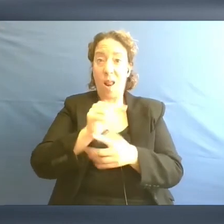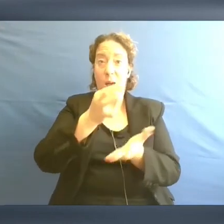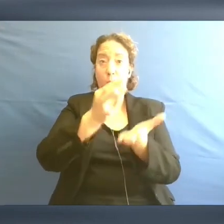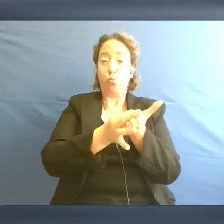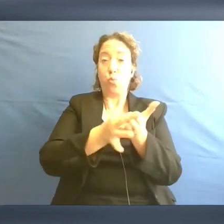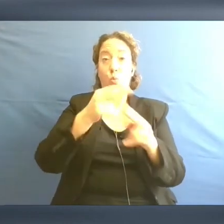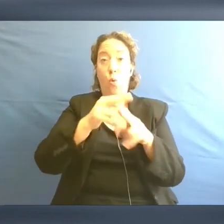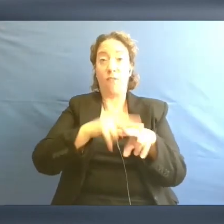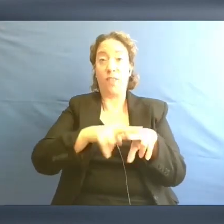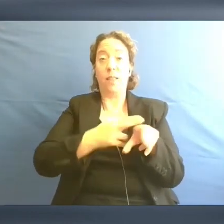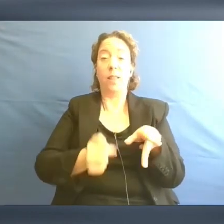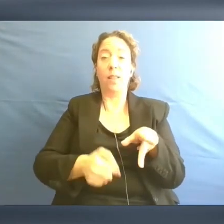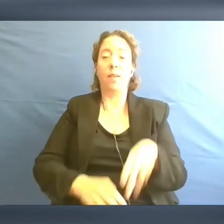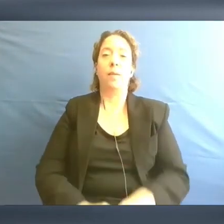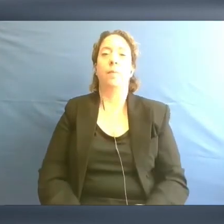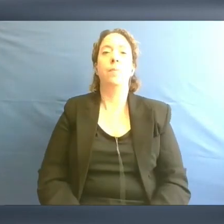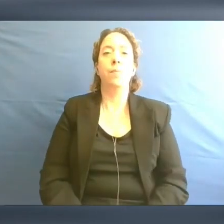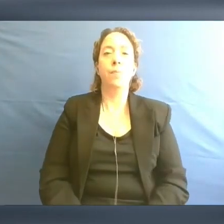nom.